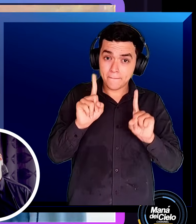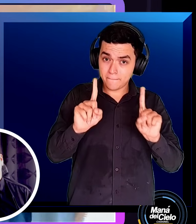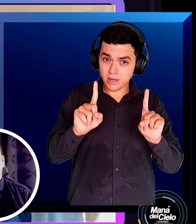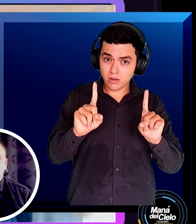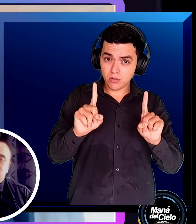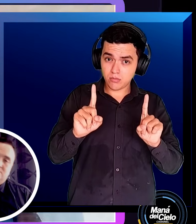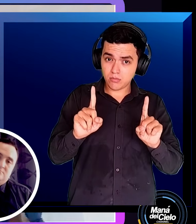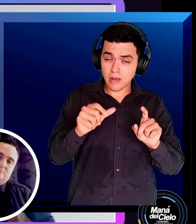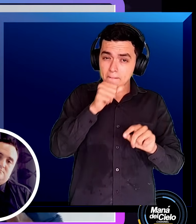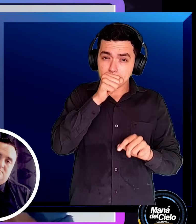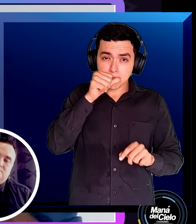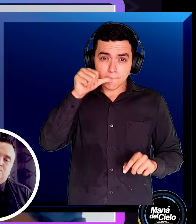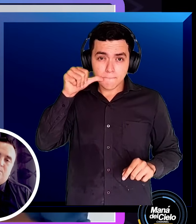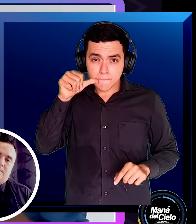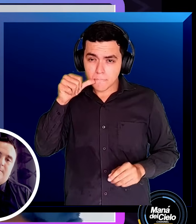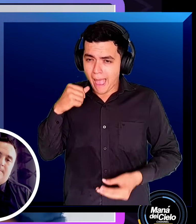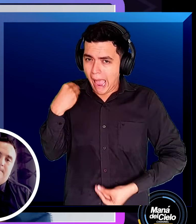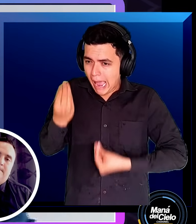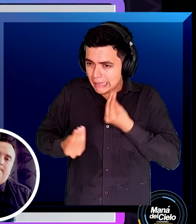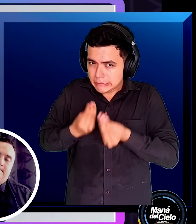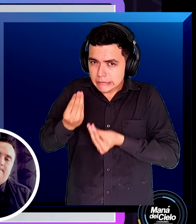mucho.